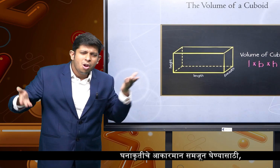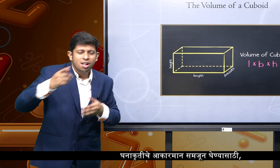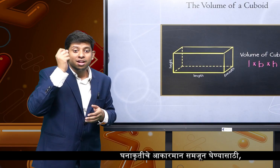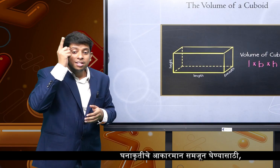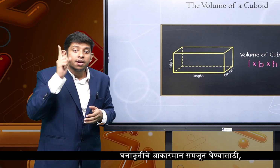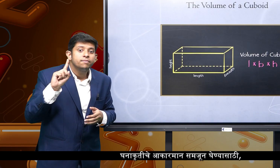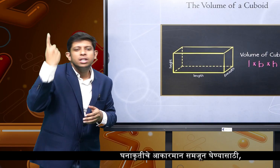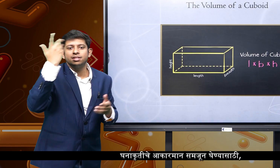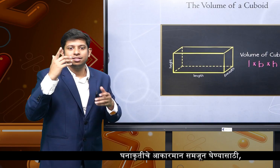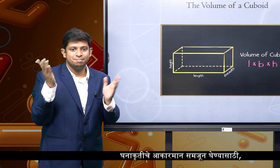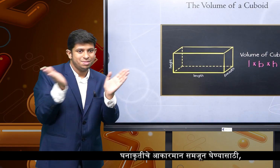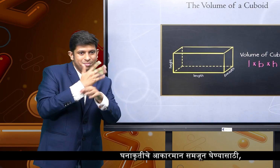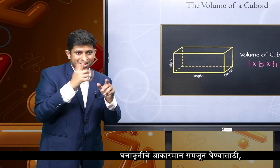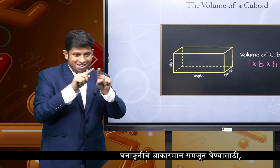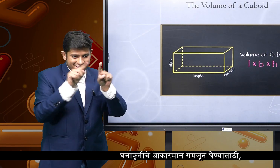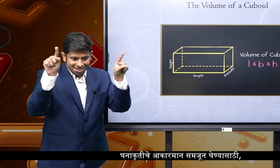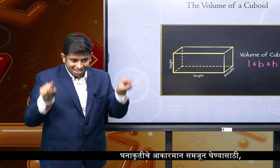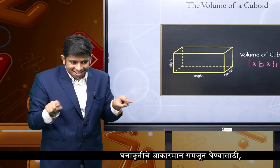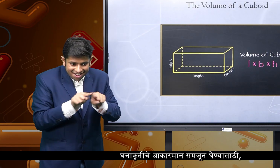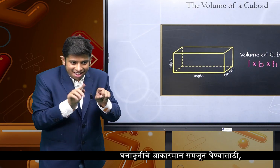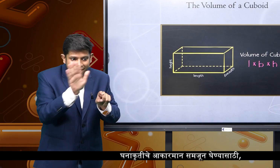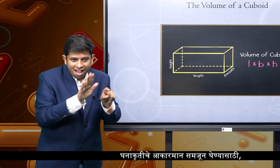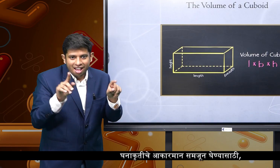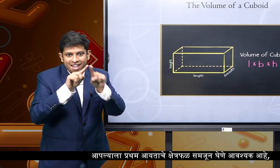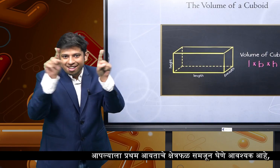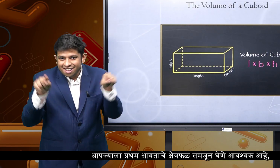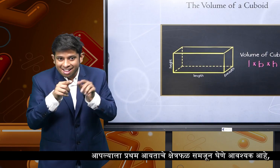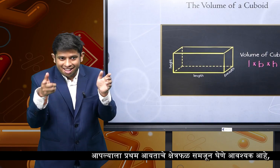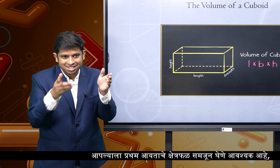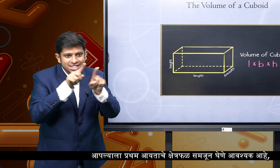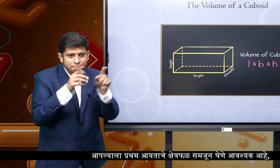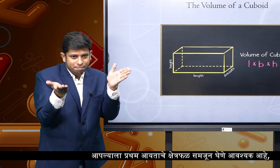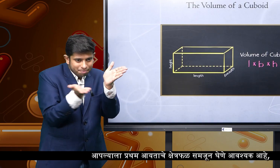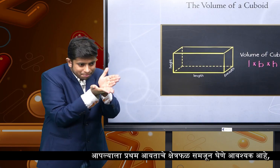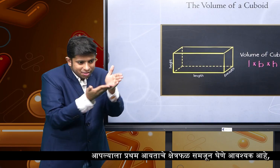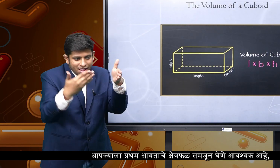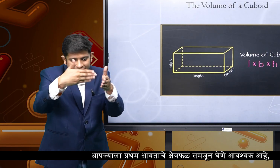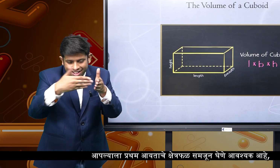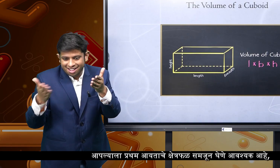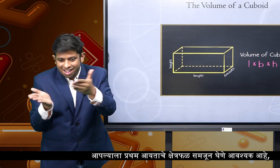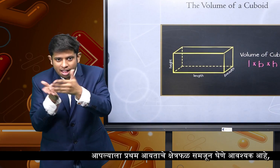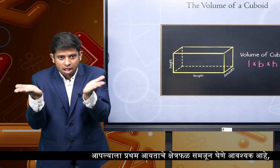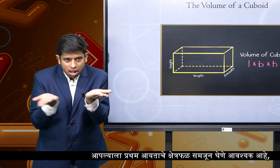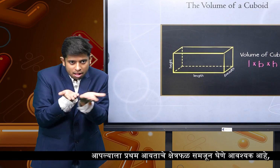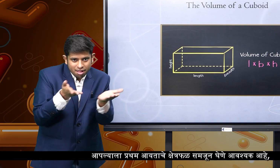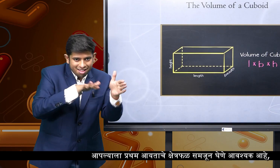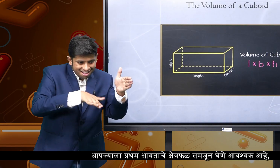घनाकृतीचे आकारमान समजून घेण्यासाठी आपल्याला प्रथम आयताचे क्षेत्रफळ समजून घेणे आवश्यक